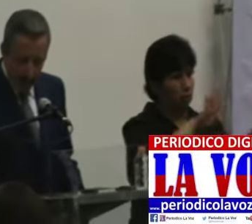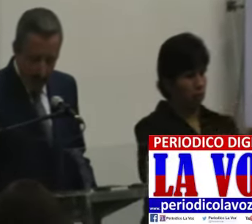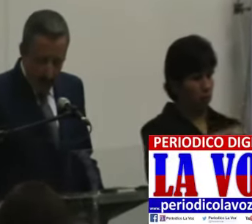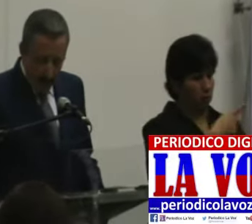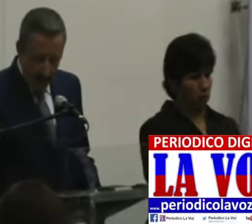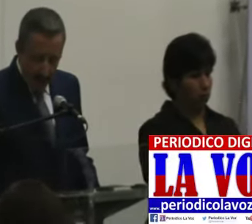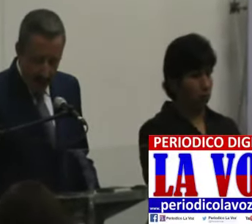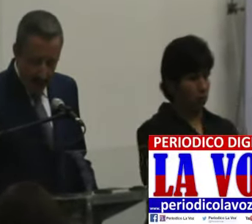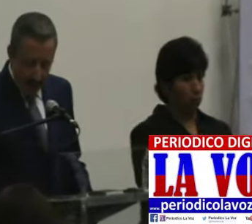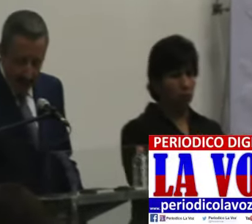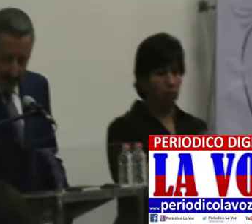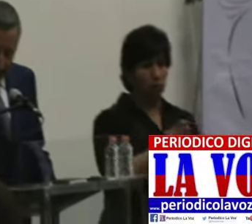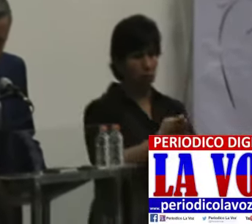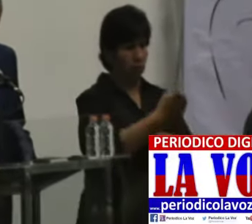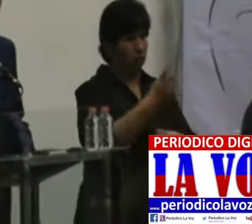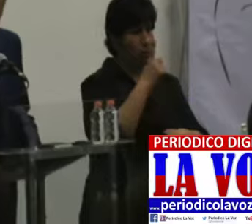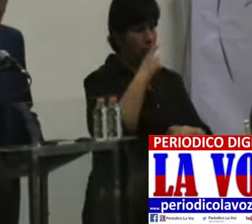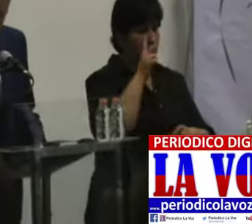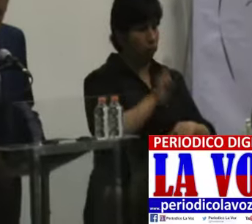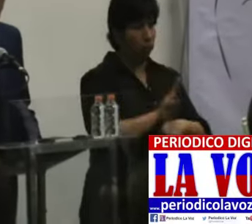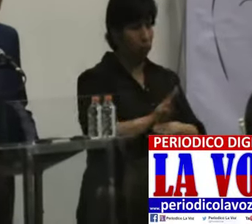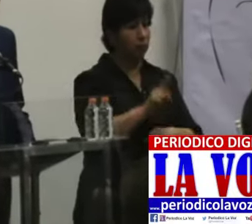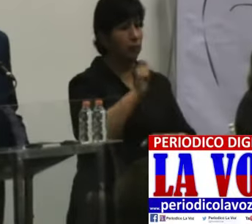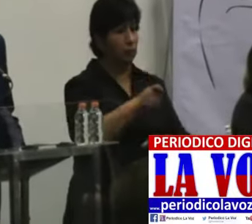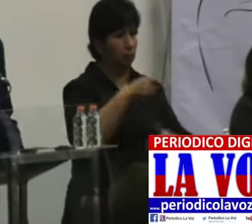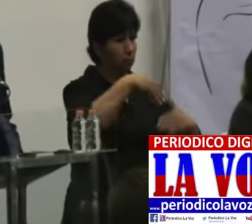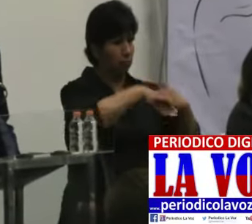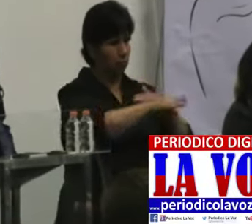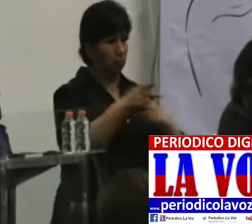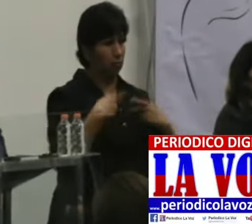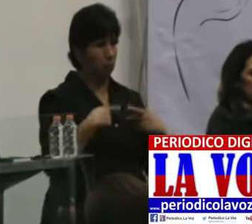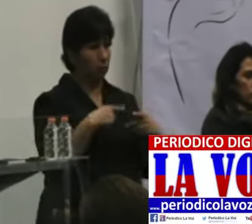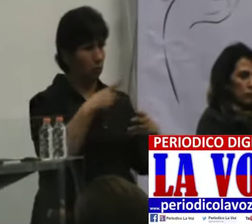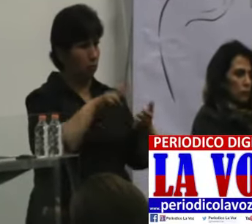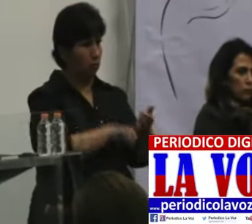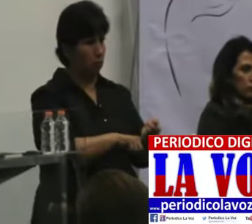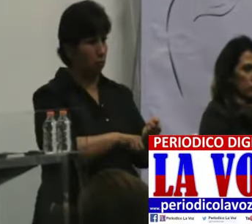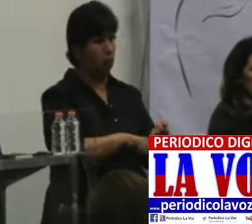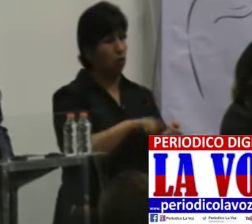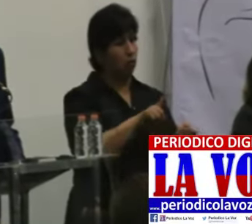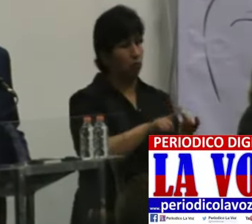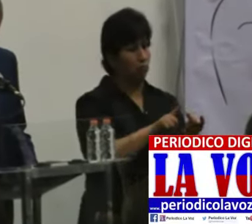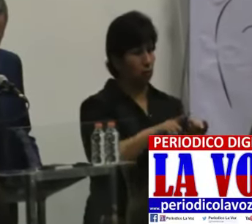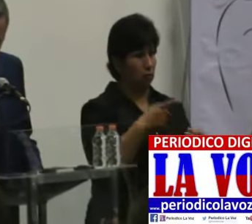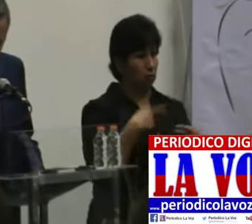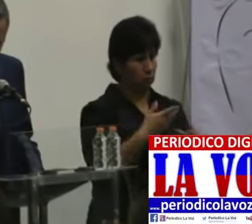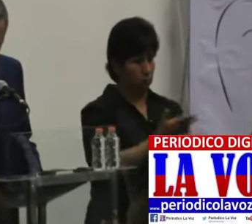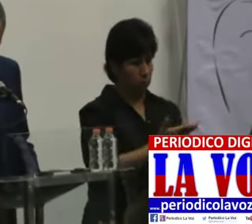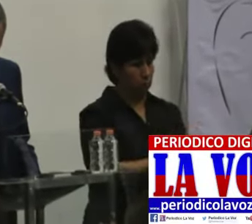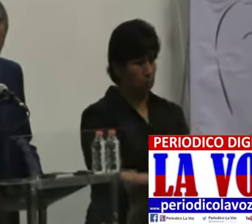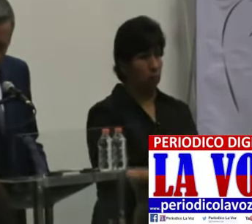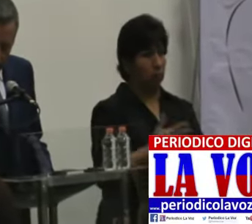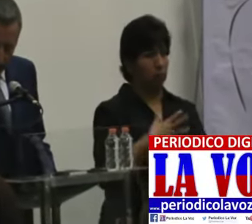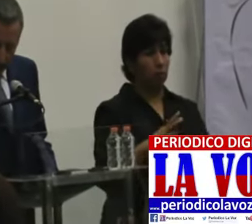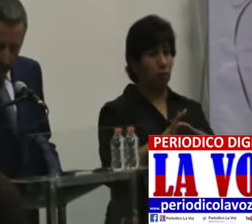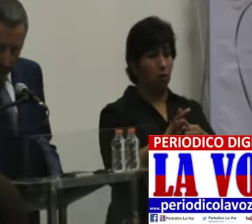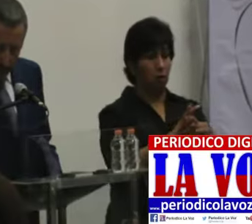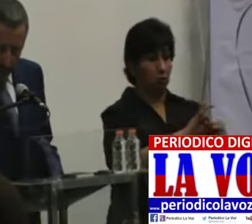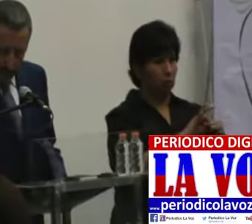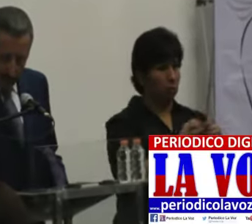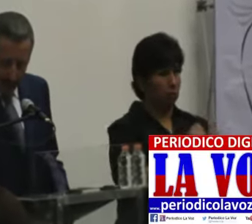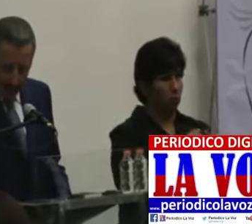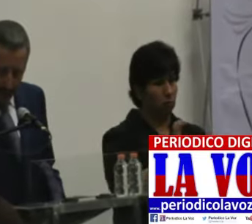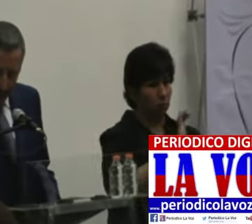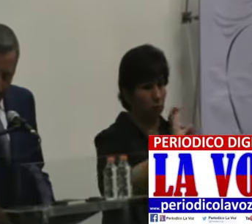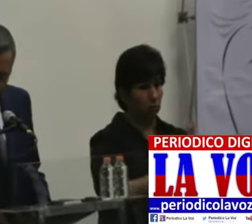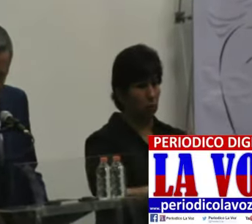el Estado a fin de verificar las condiciones de internamiento. En los casos donde los expedientes radicados se relacionaban con las